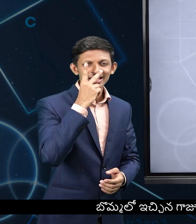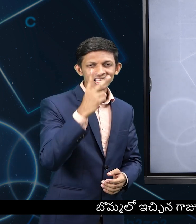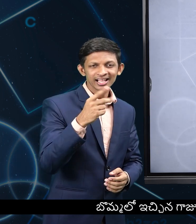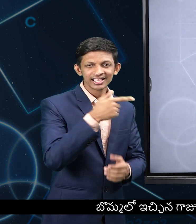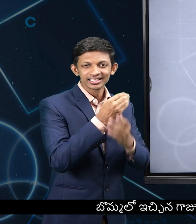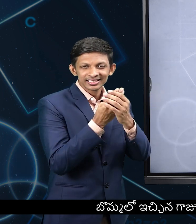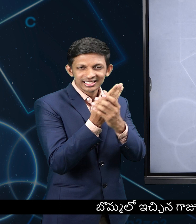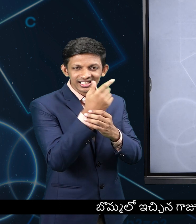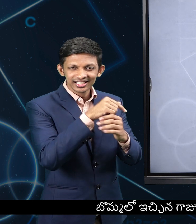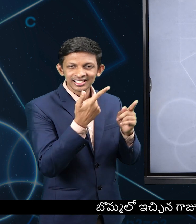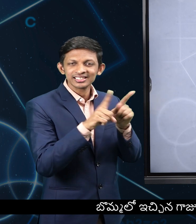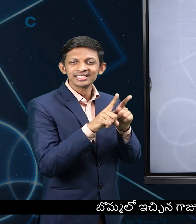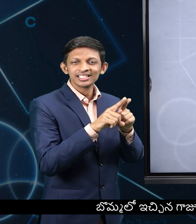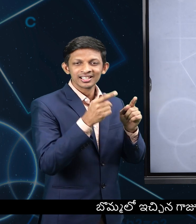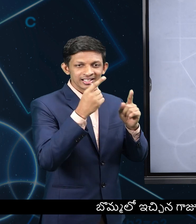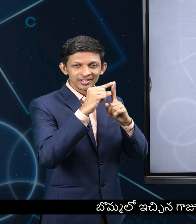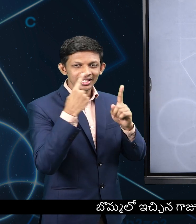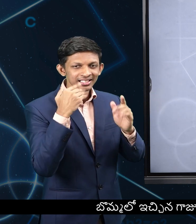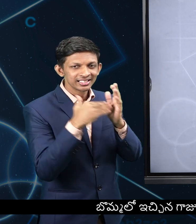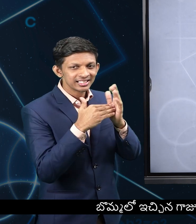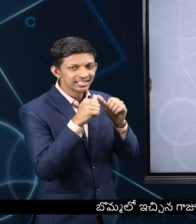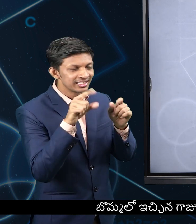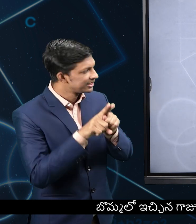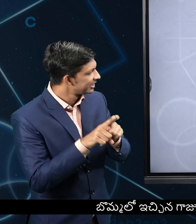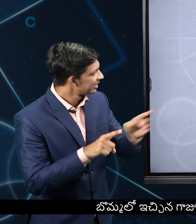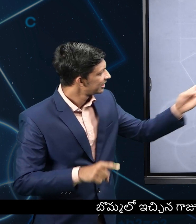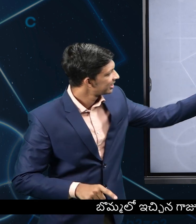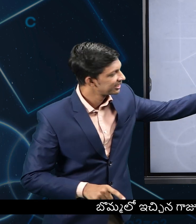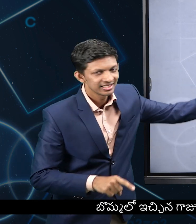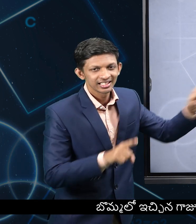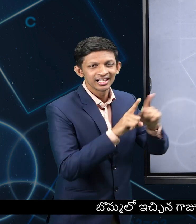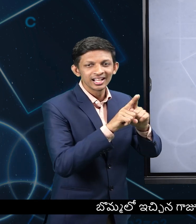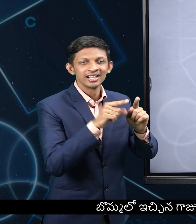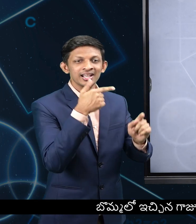బొమ్మలో ఇచ్చిన గాజు బ్యాంగిల్ మరియు పిజ్జాను జాగ్రత్తగా చూడండి.